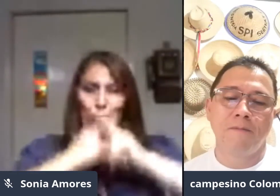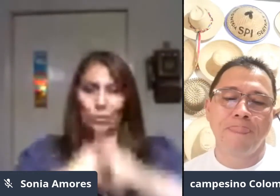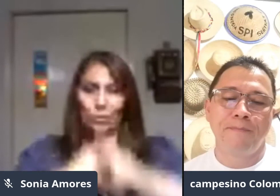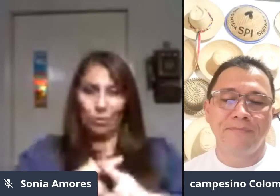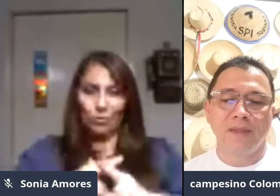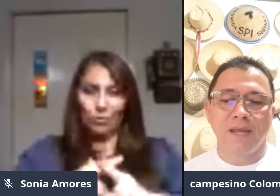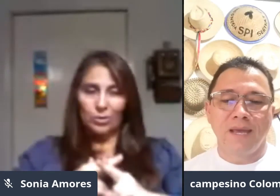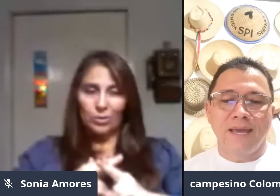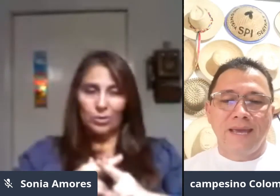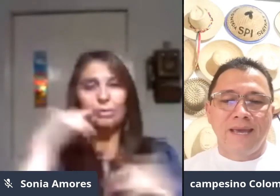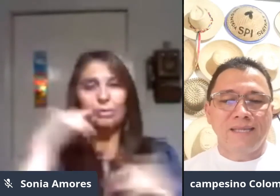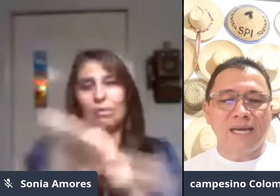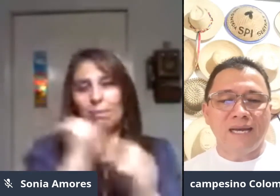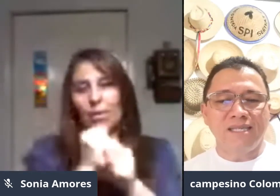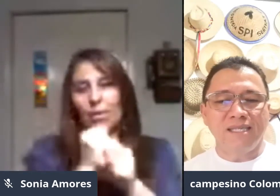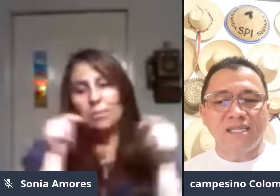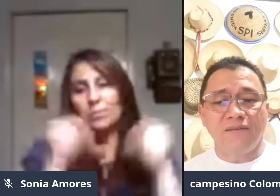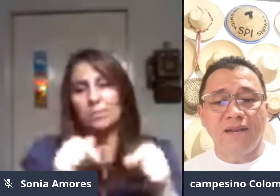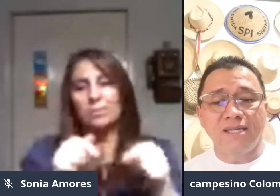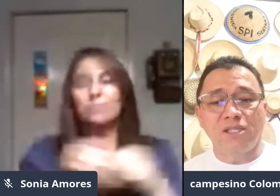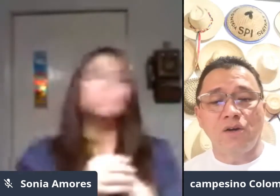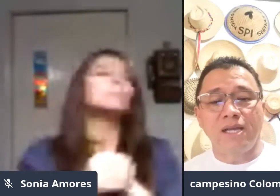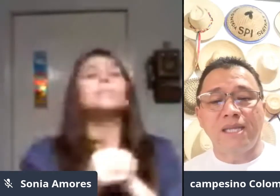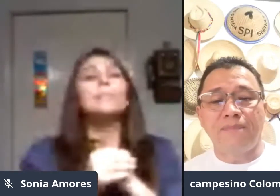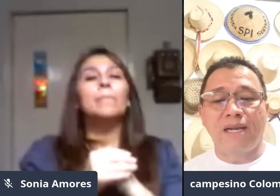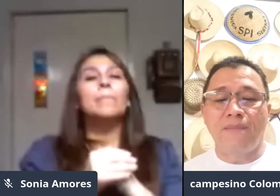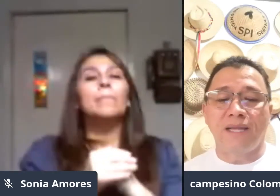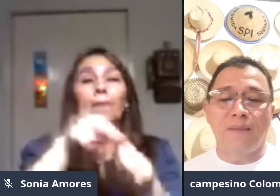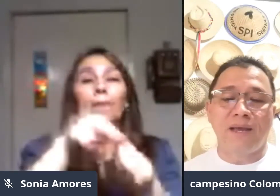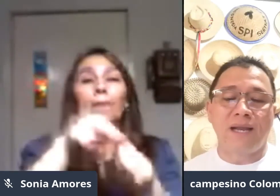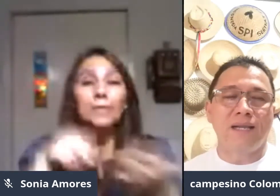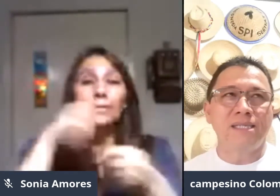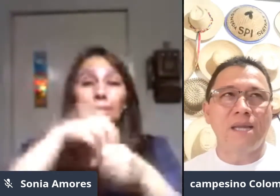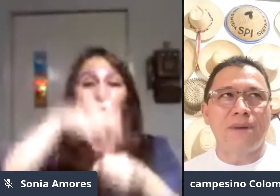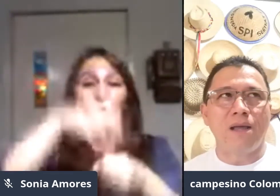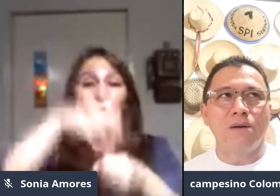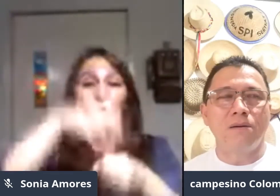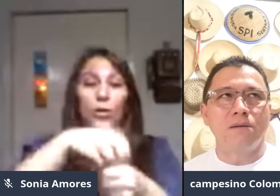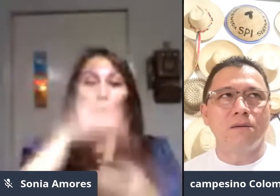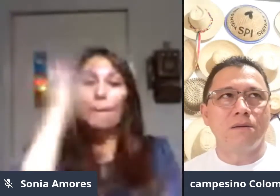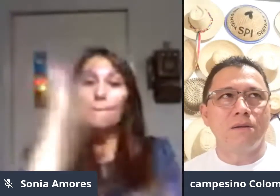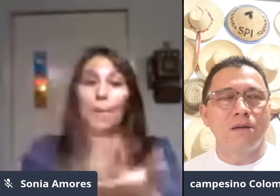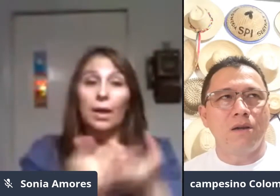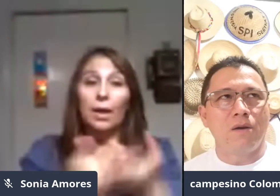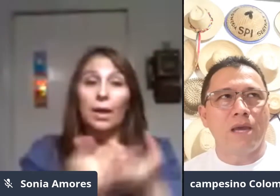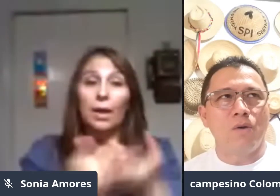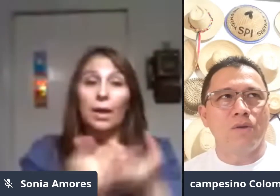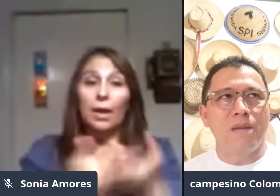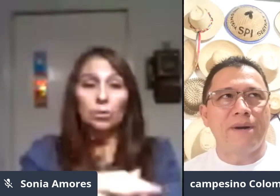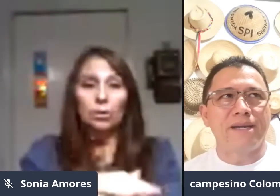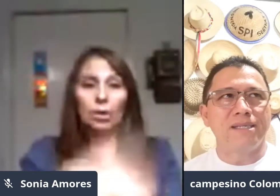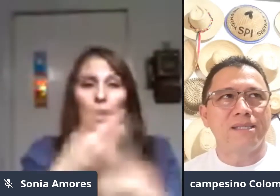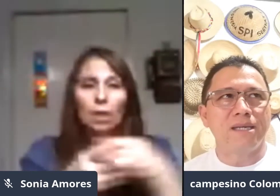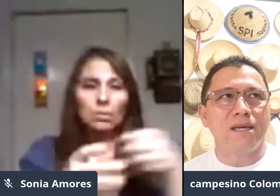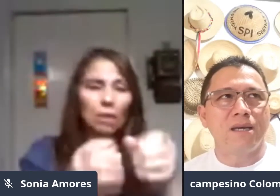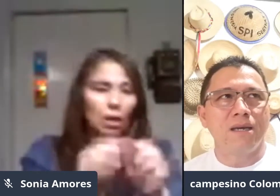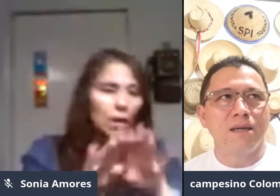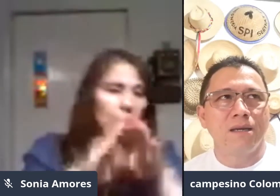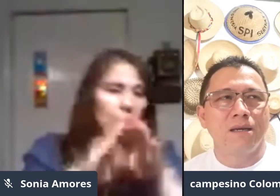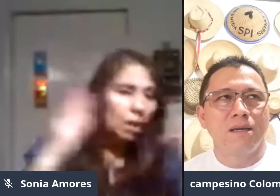esto. Esta crisis de civilización y esta pandemia también han destapado lo que a uno le